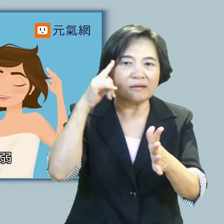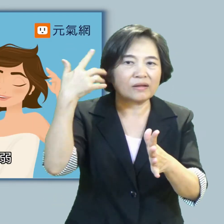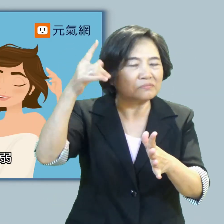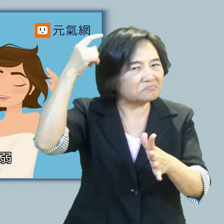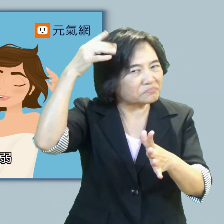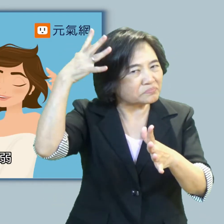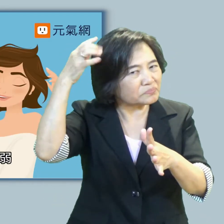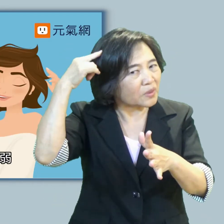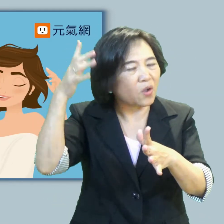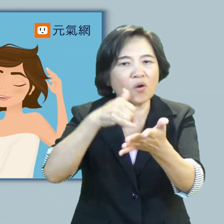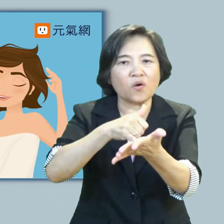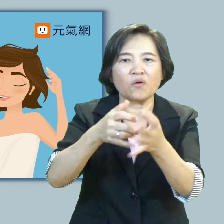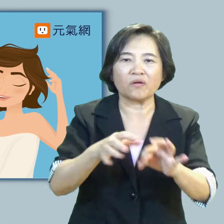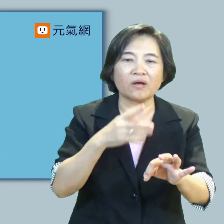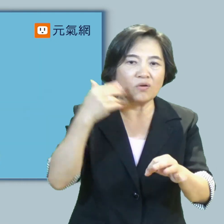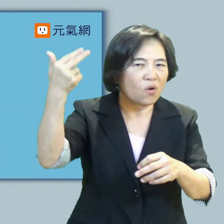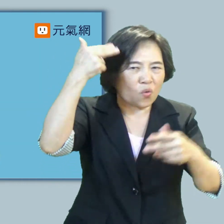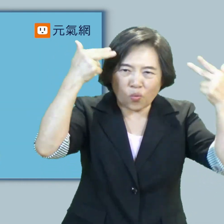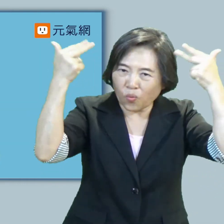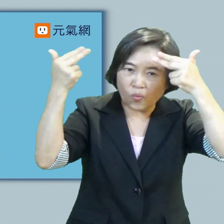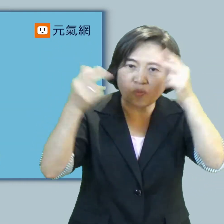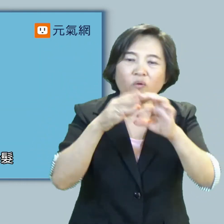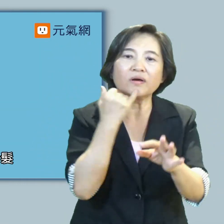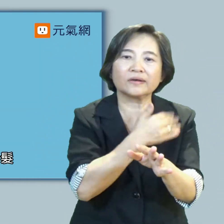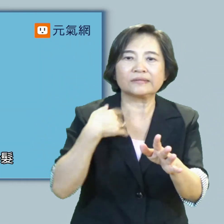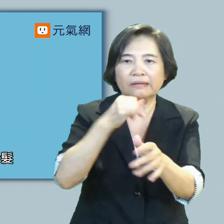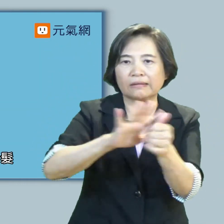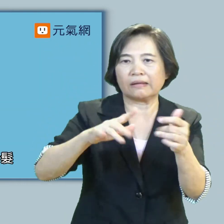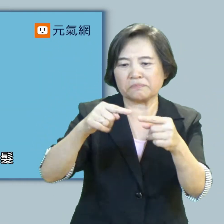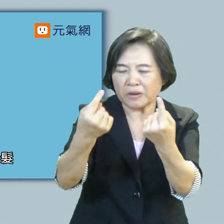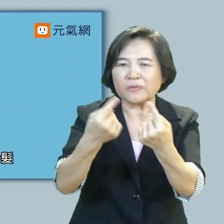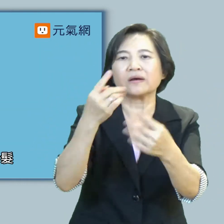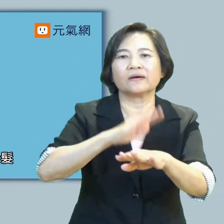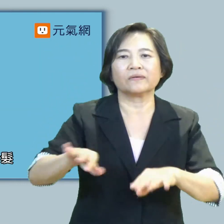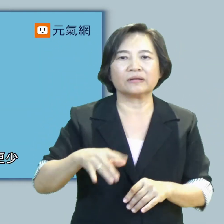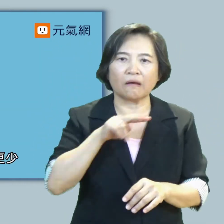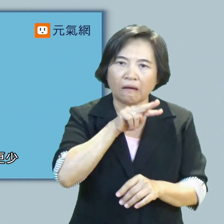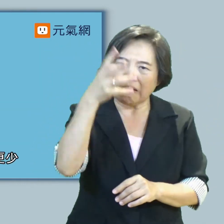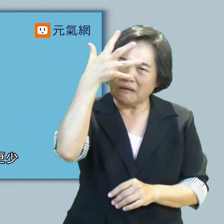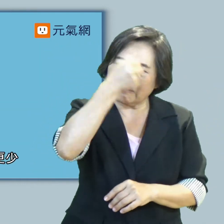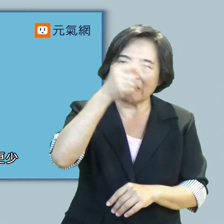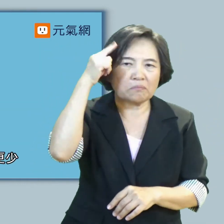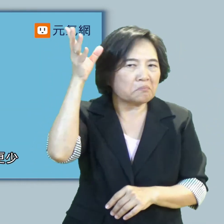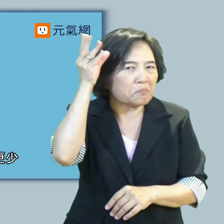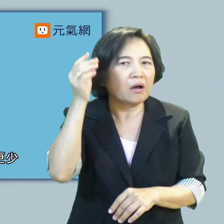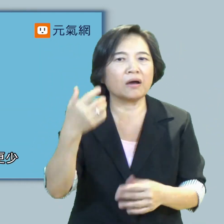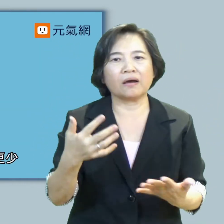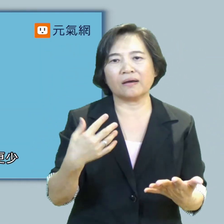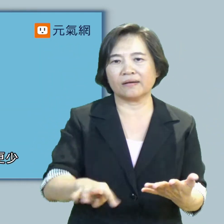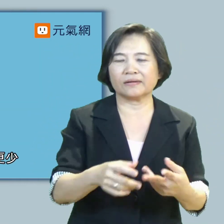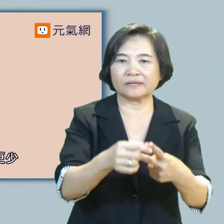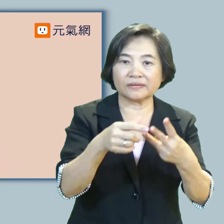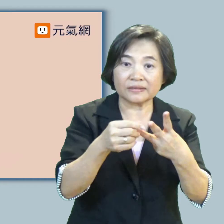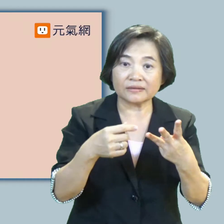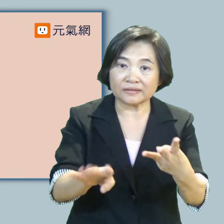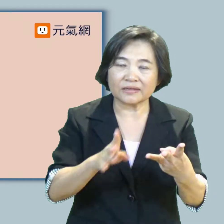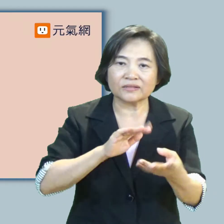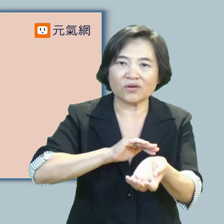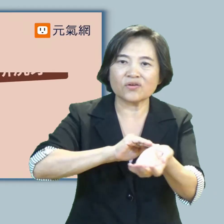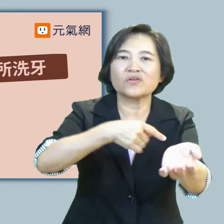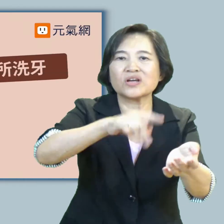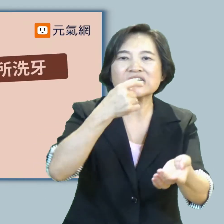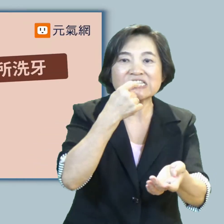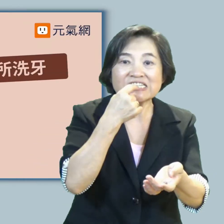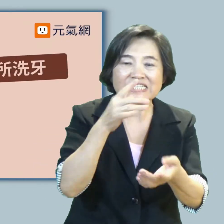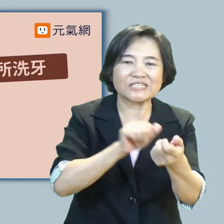时候相当脆弱，近距离用热风吹发，可能伤害纤维，造成断发，反而让你看起来发量更少。三、去